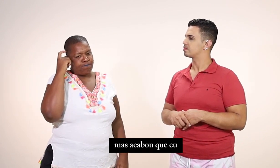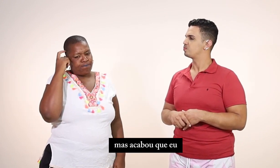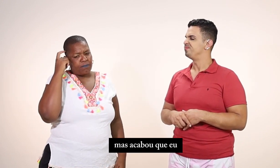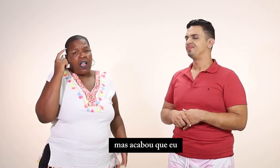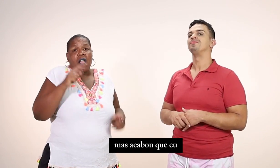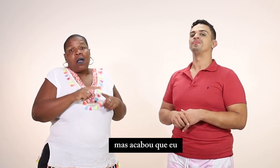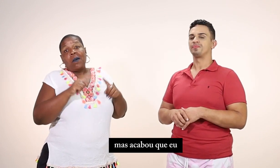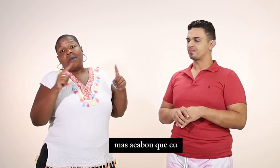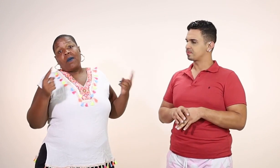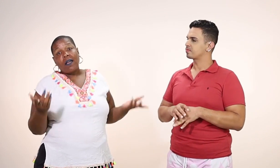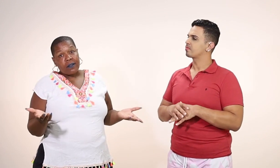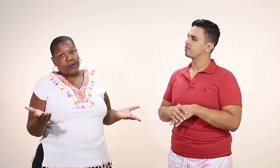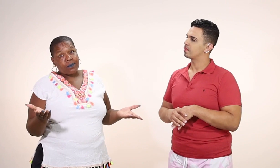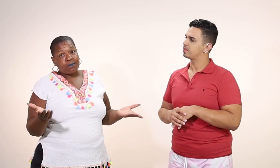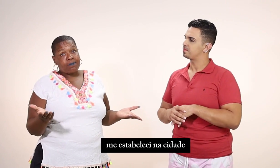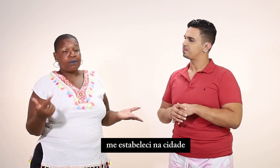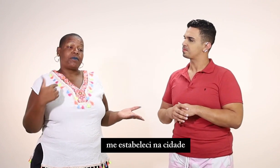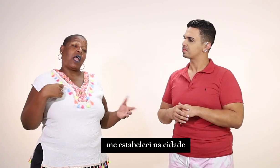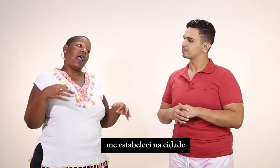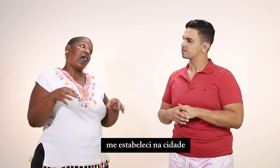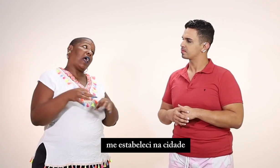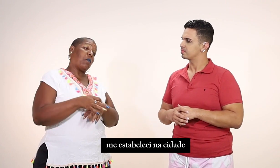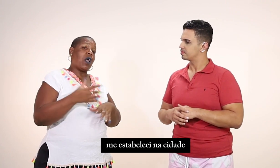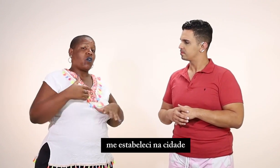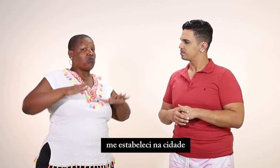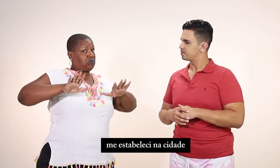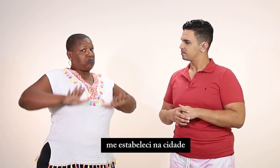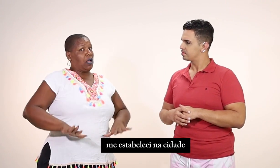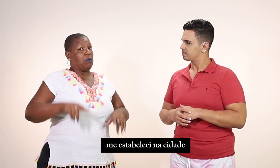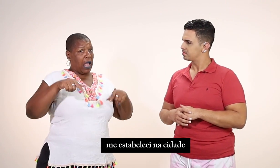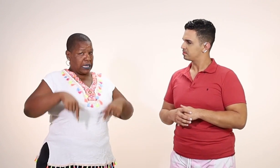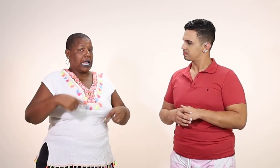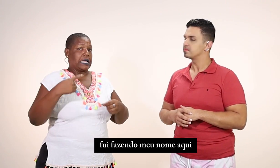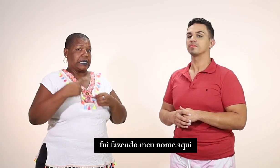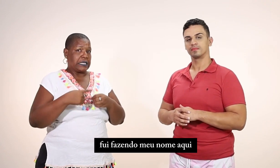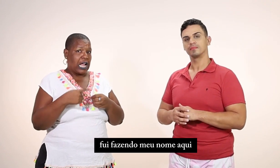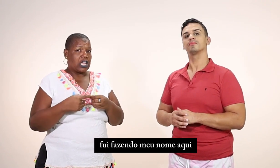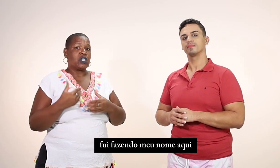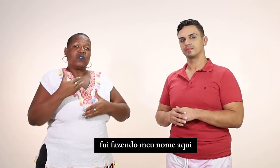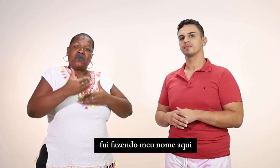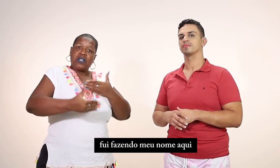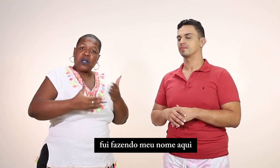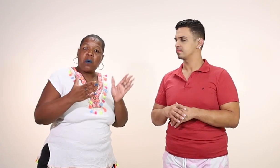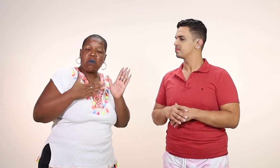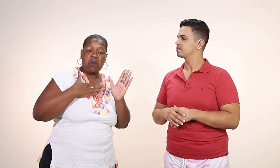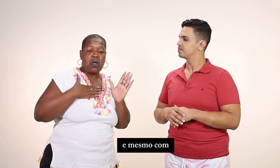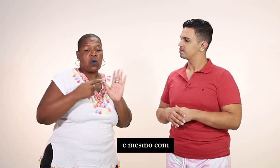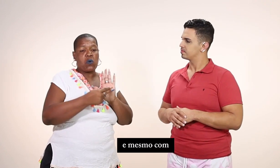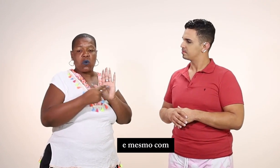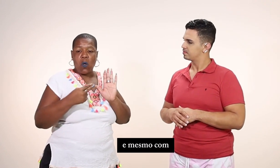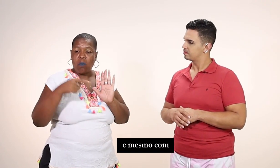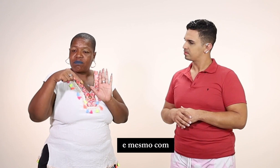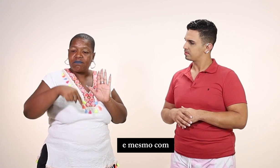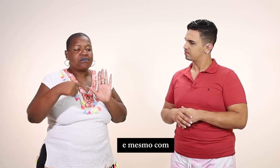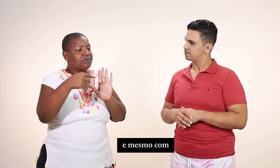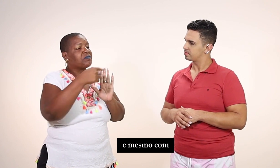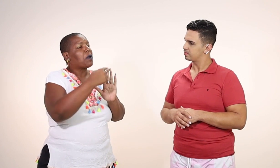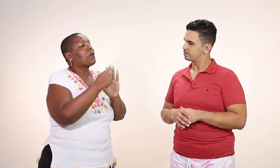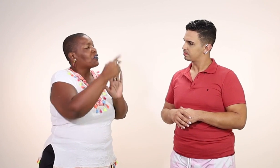acabou que eu me estabeleci na cidade, fui fazendo meu nome aqui e mesmo